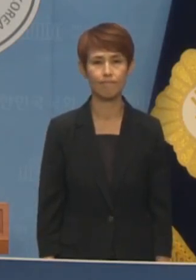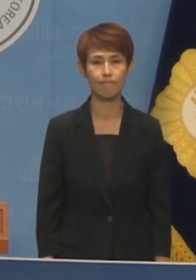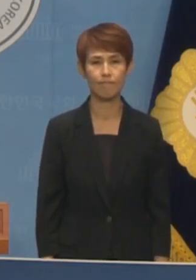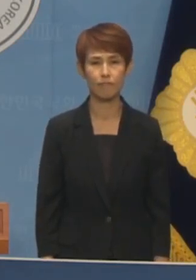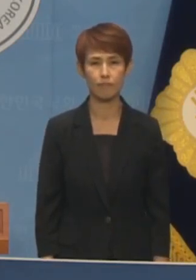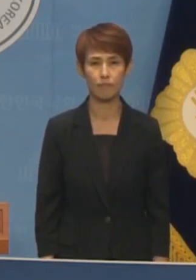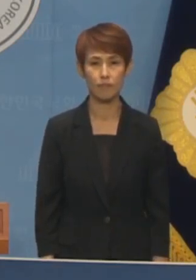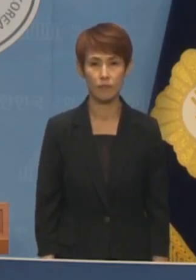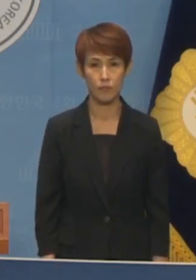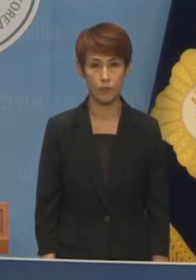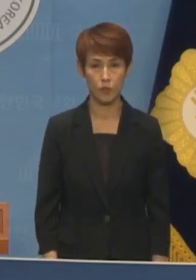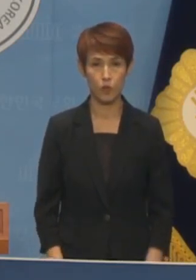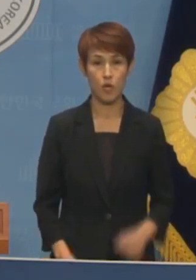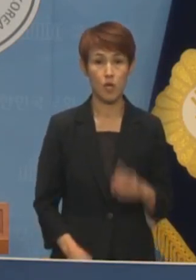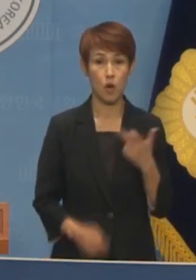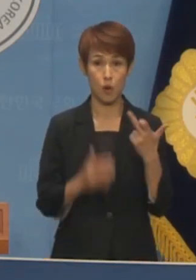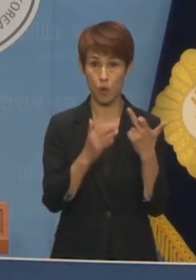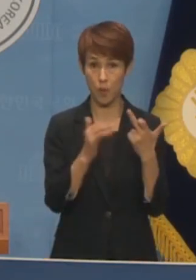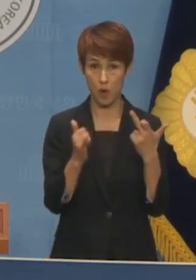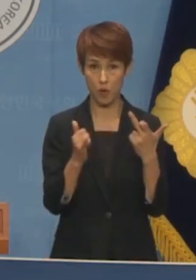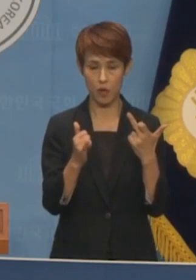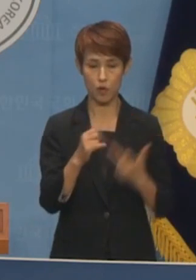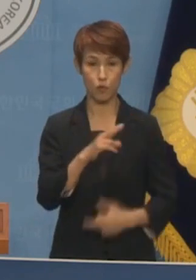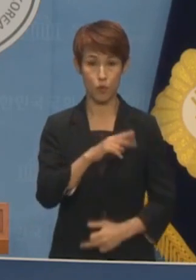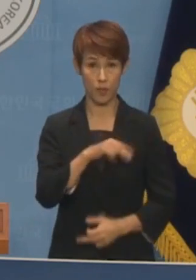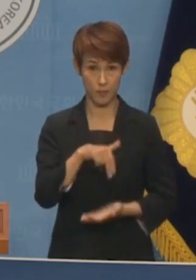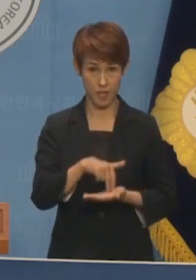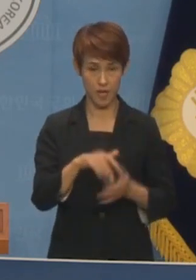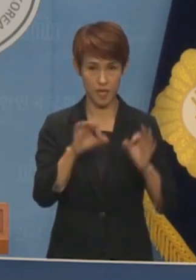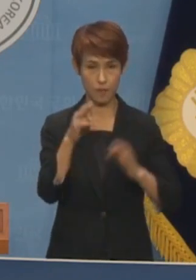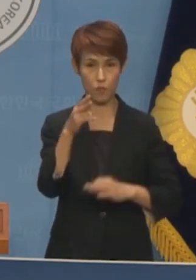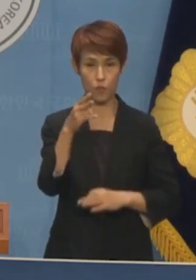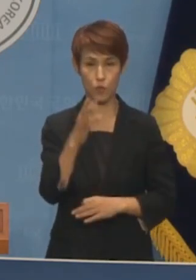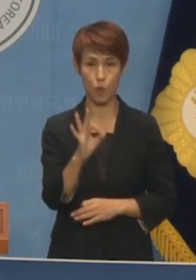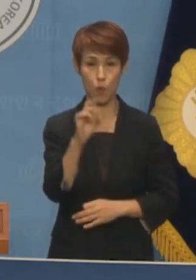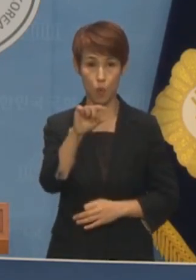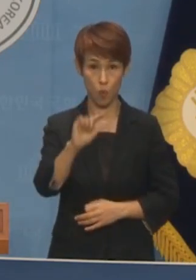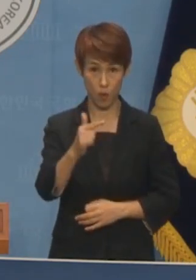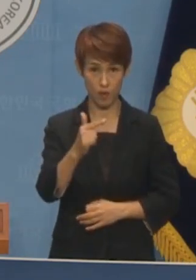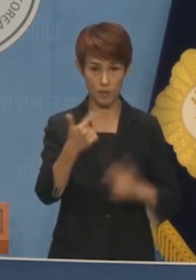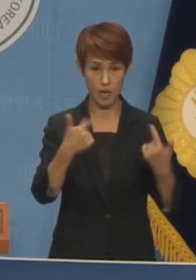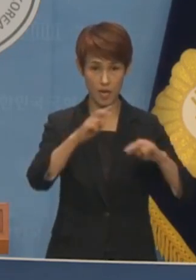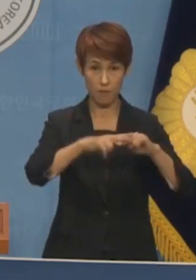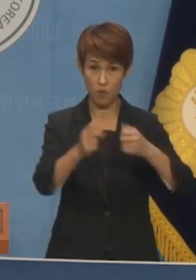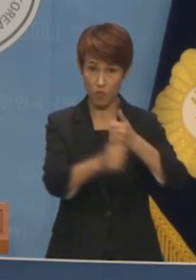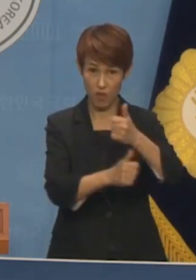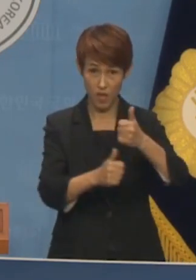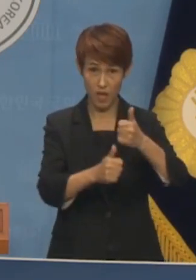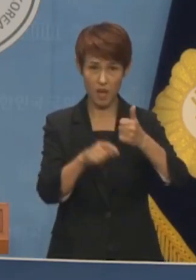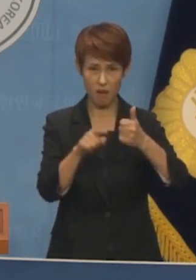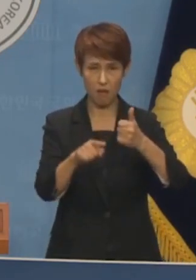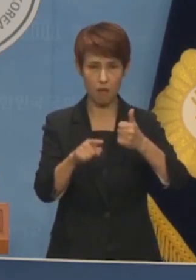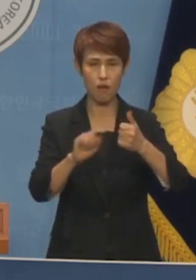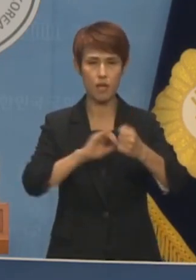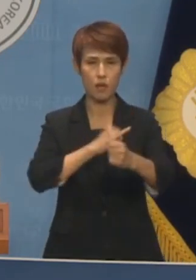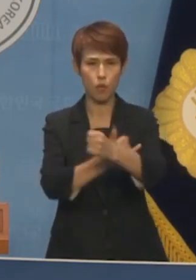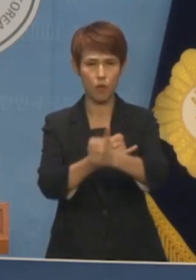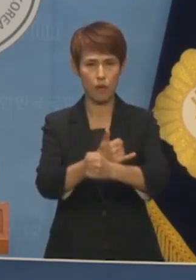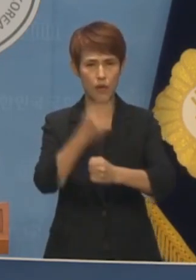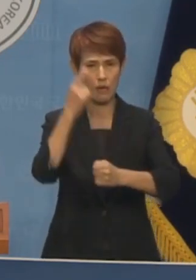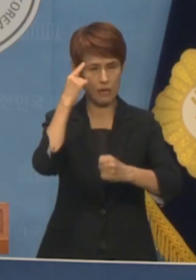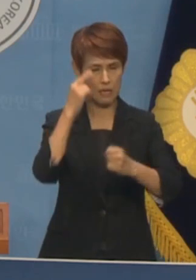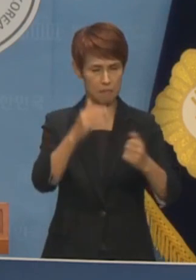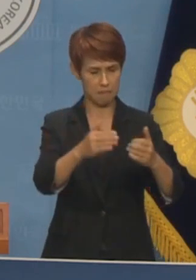이런 이유로 저희 17명의 국회의원들은 김용원 상임위원처럼 지속 반복적으로 인권의 가치를 현저히